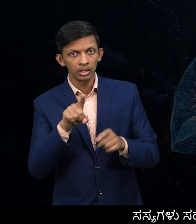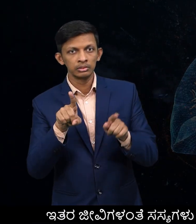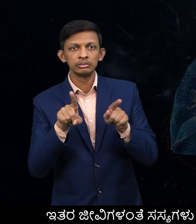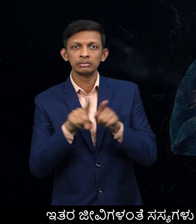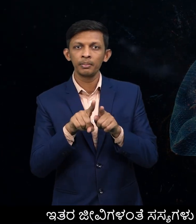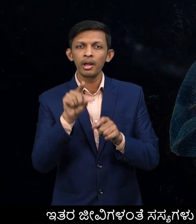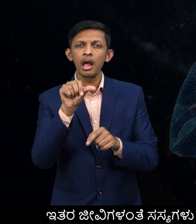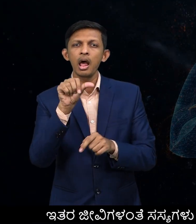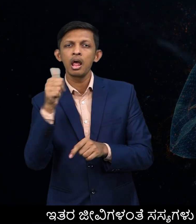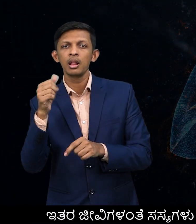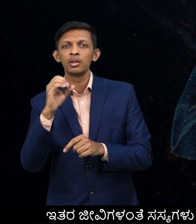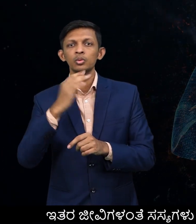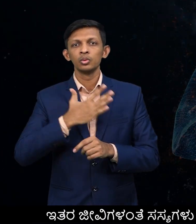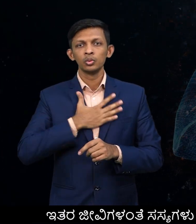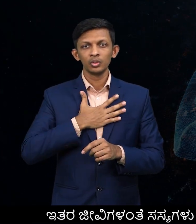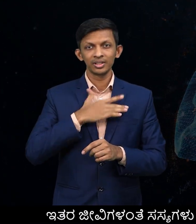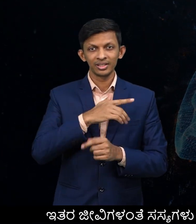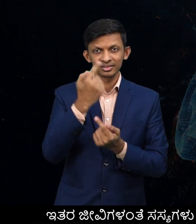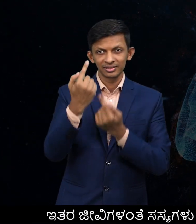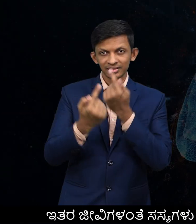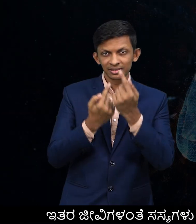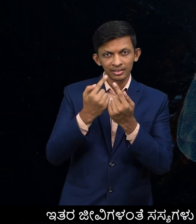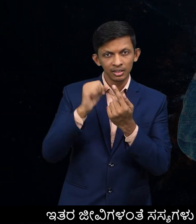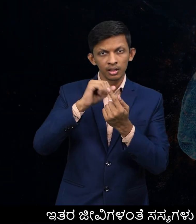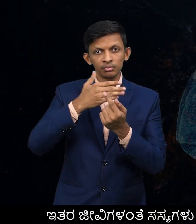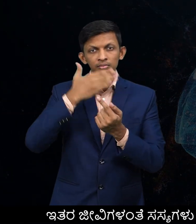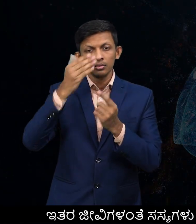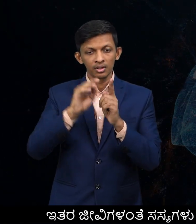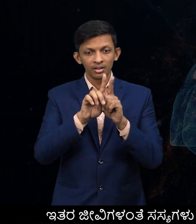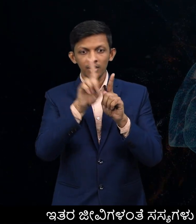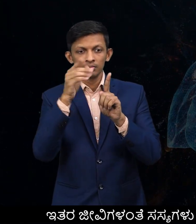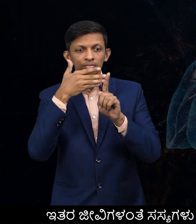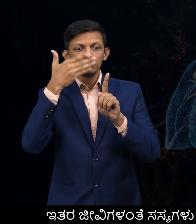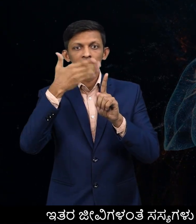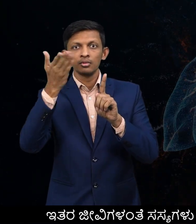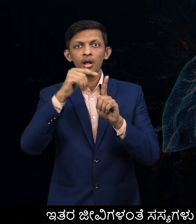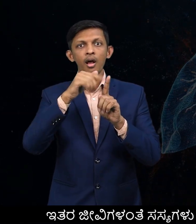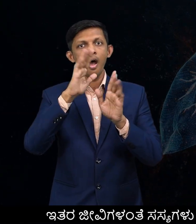ಇತರ ಜೀವಿಗಳಂತೆ ಸಸ್ಯಗಳು ಸಹ ತಮ್ಮ ಉಳಿವಿಗಾಗಿ ಉಸಿರಾಡುತ್ತವೆ.